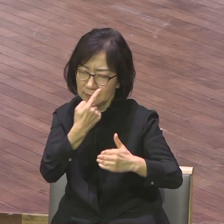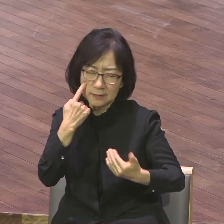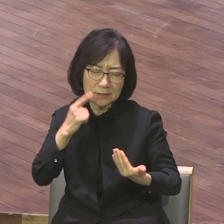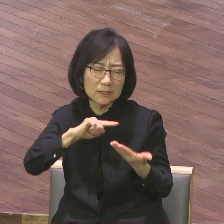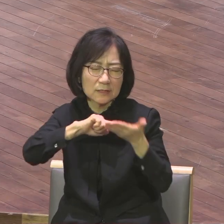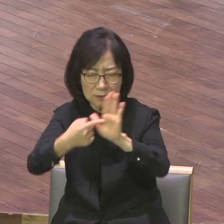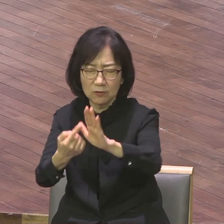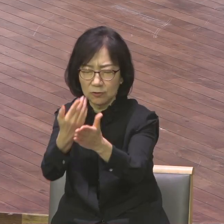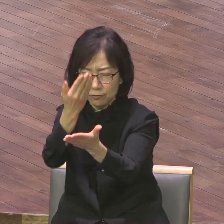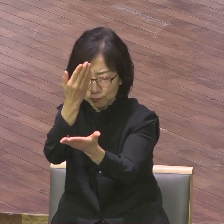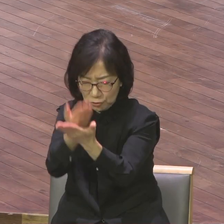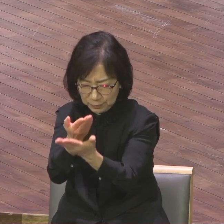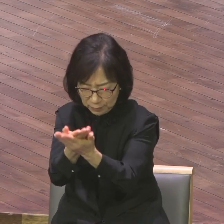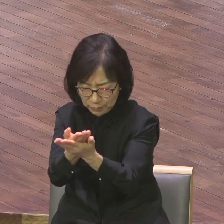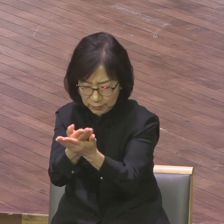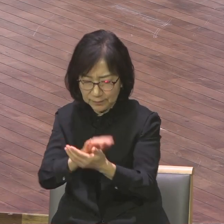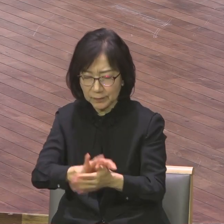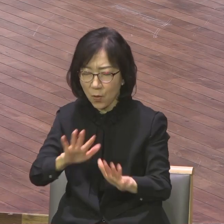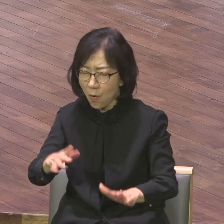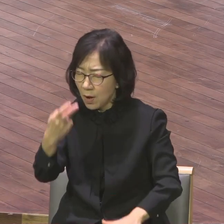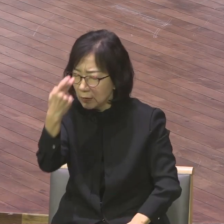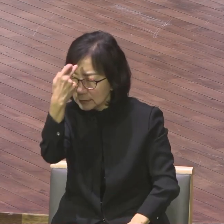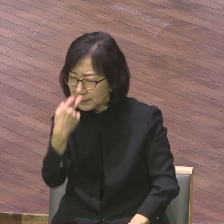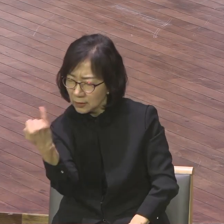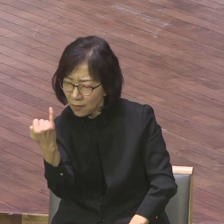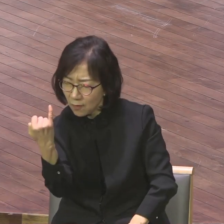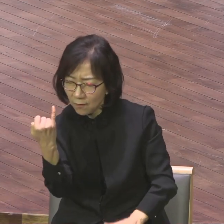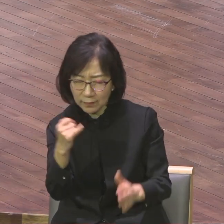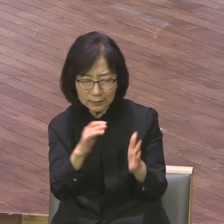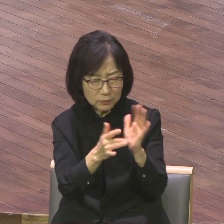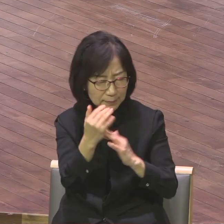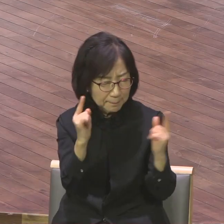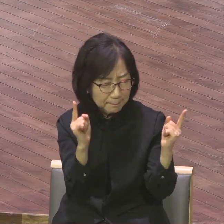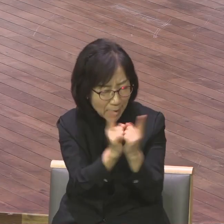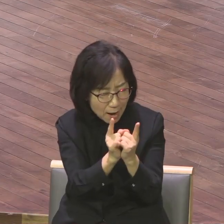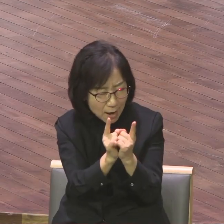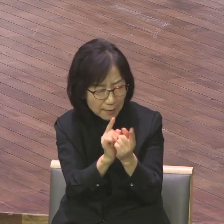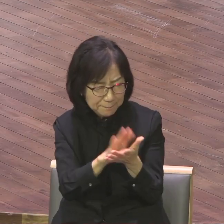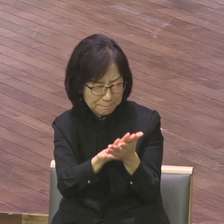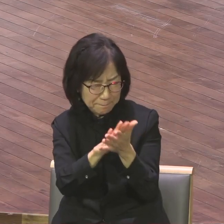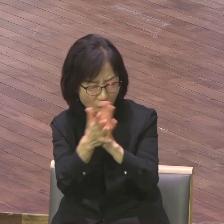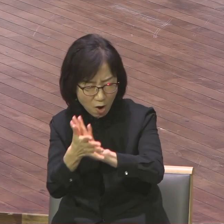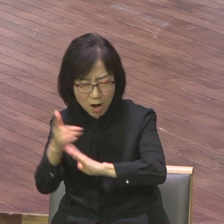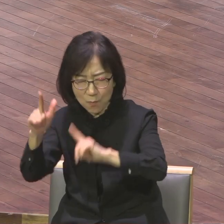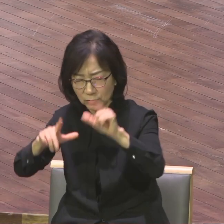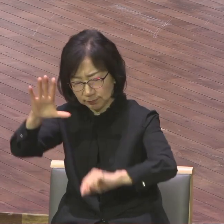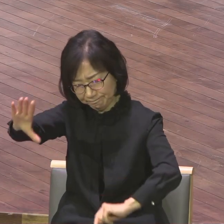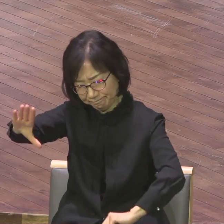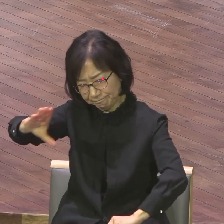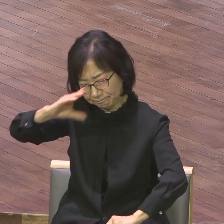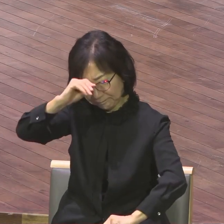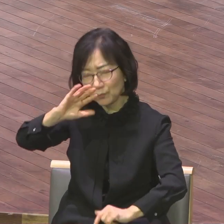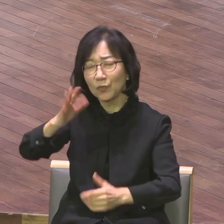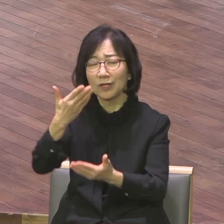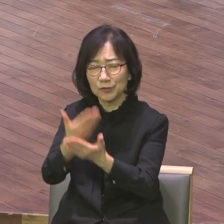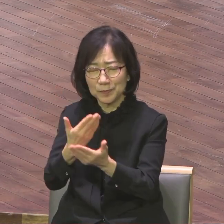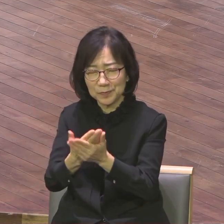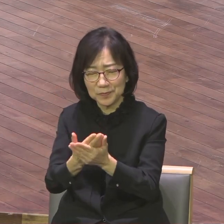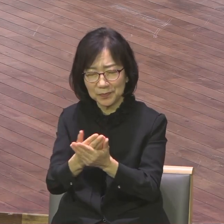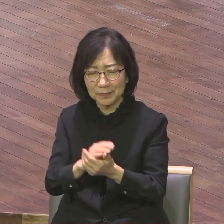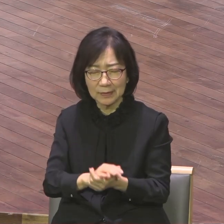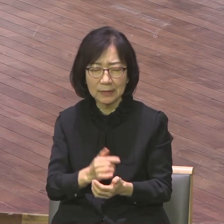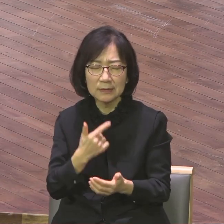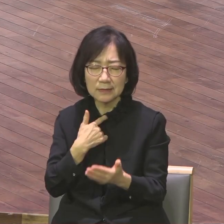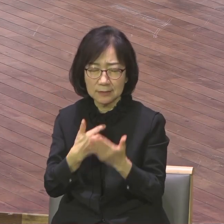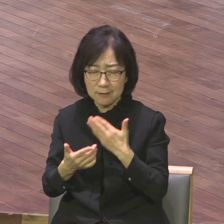주옵소서. 예수를 만난 사마리아 여자처럼 변화된 그야말로 정인된 삶을 살게 하시고 처음 있는 정인으로서